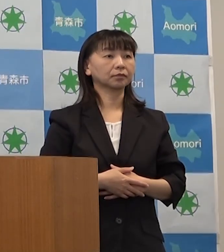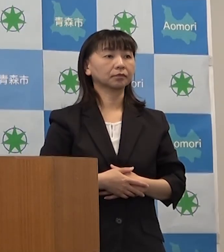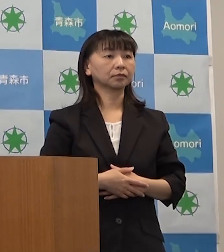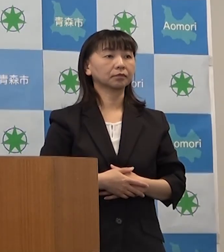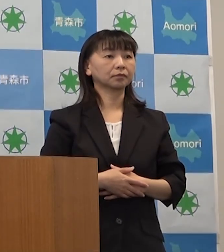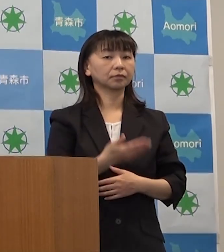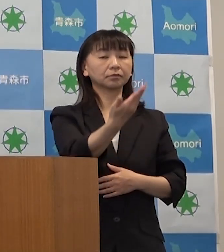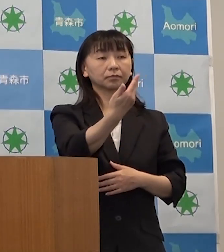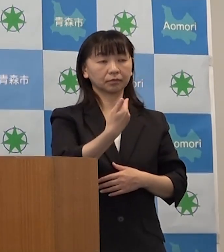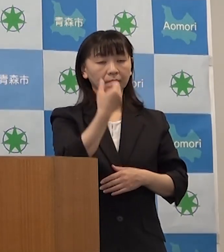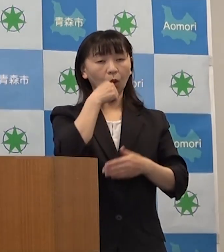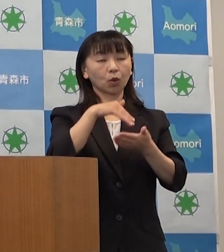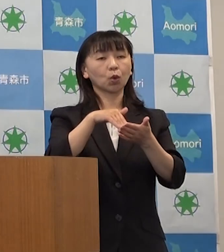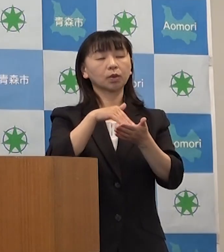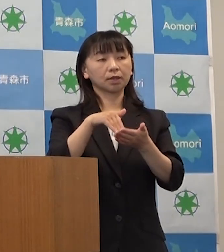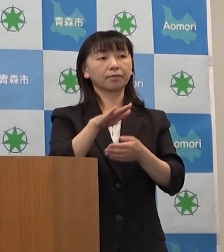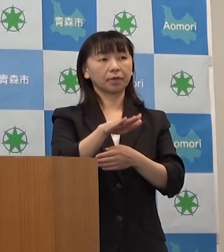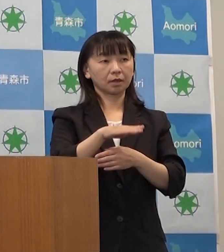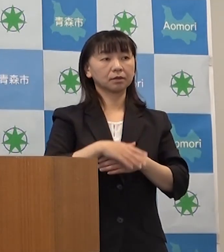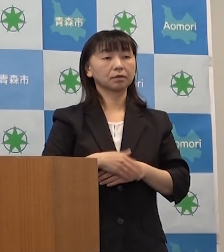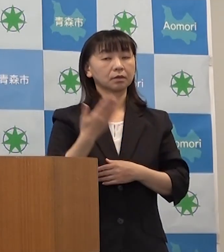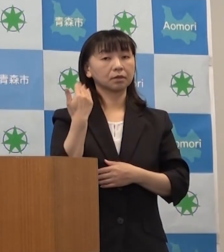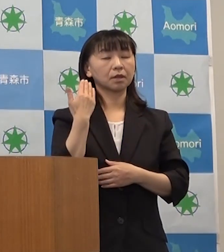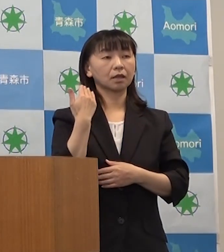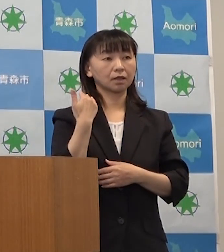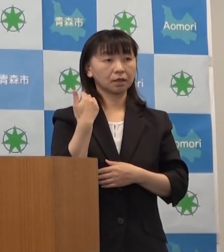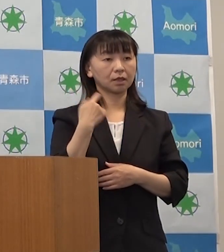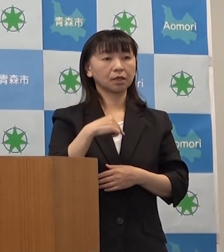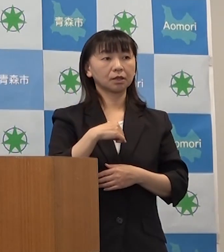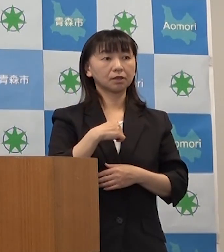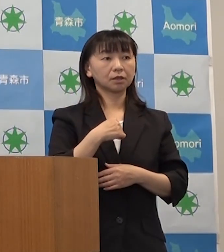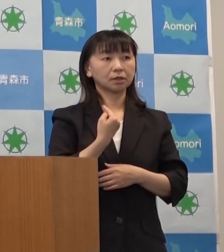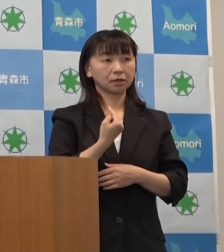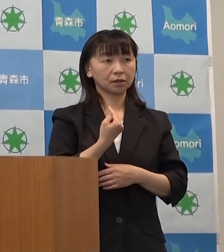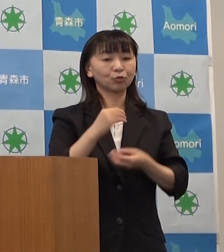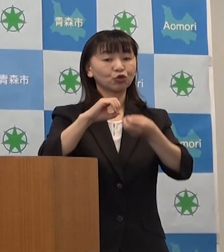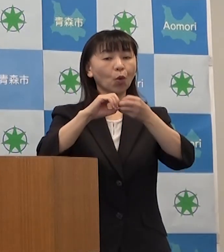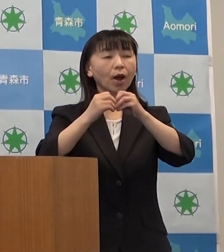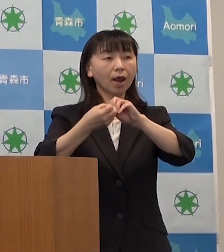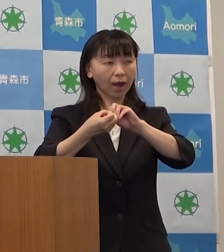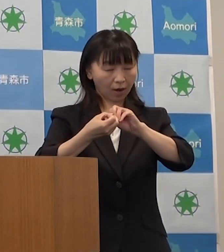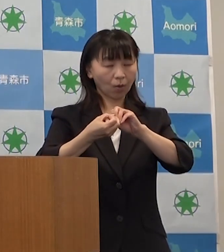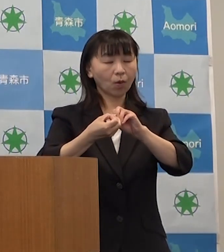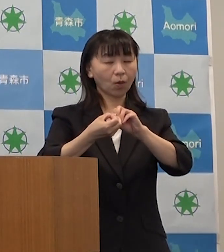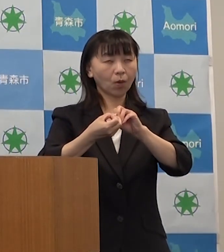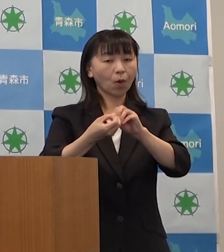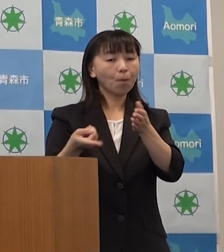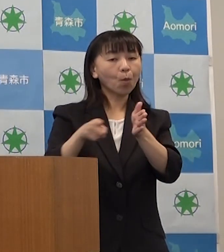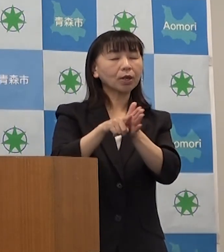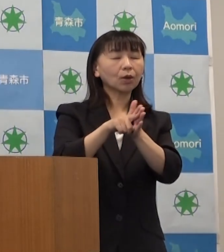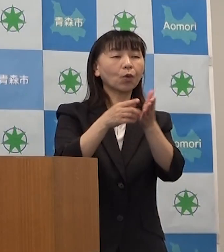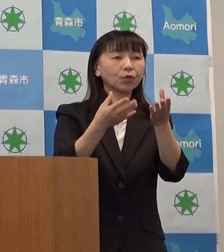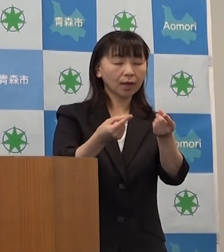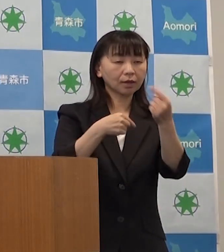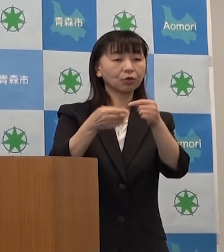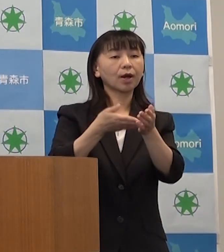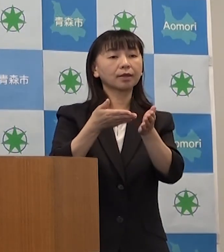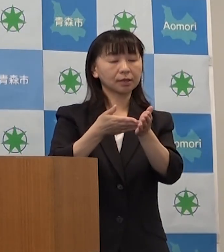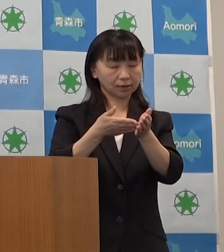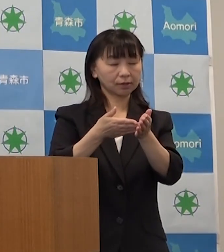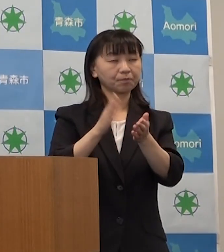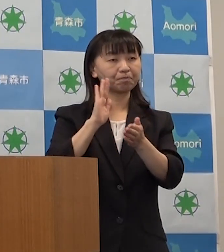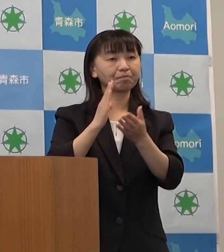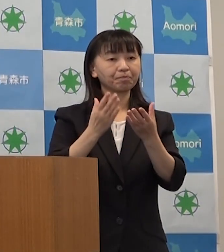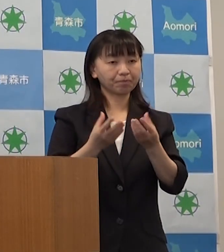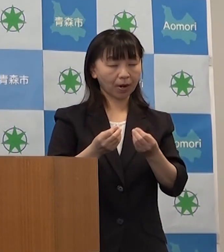予算の方になるんですけれども、はい、先ほど自分のカラーを今回の予選で少し盛り込んだというお話をされ